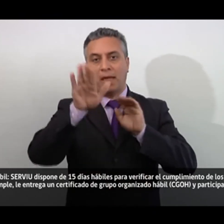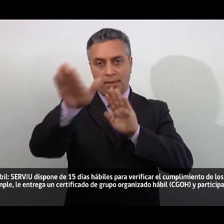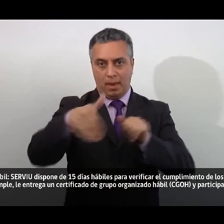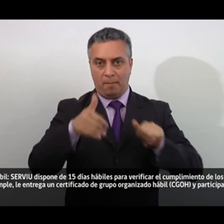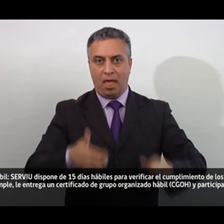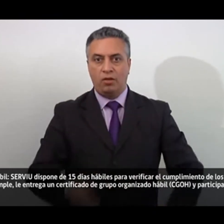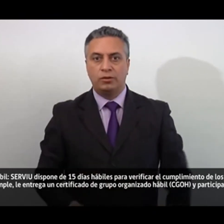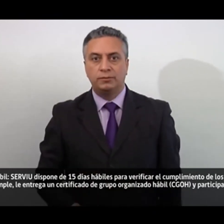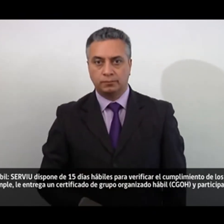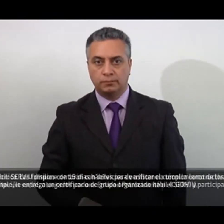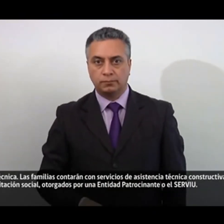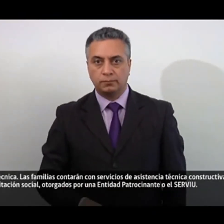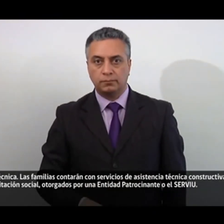del llamado.